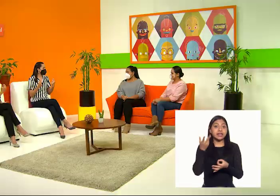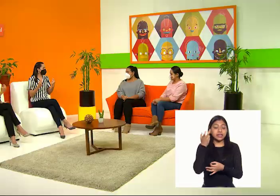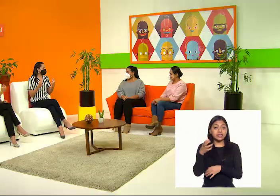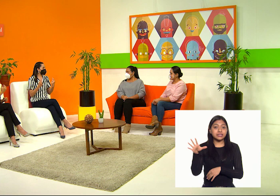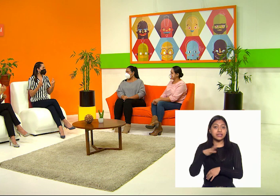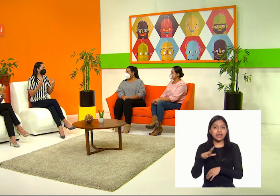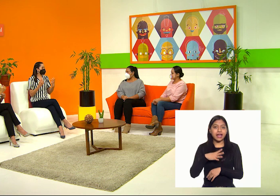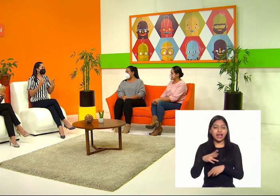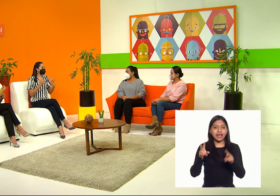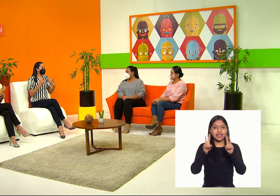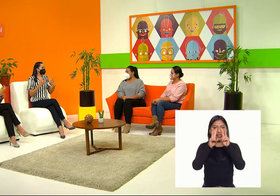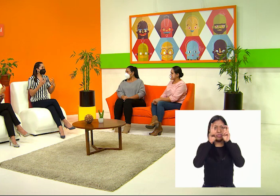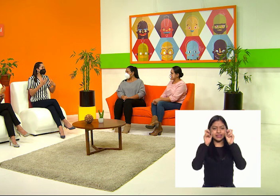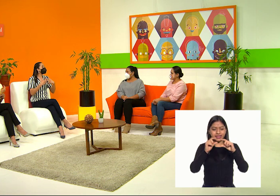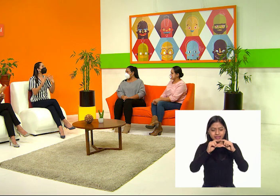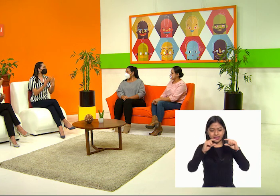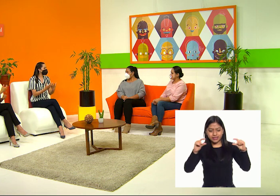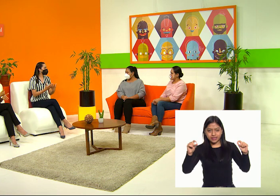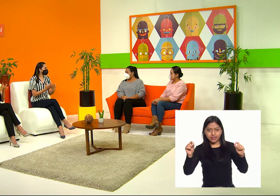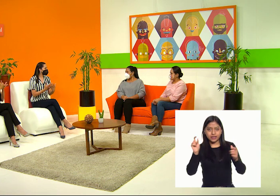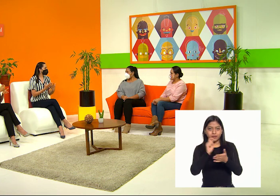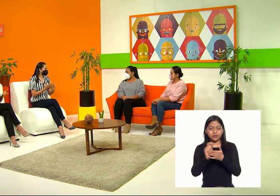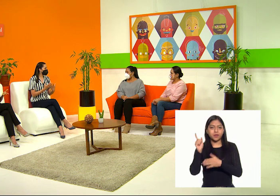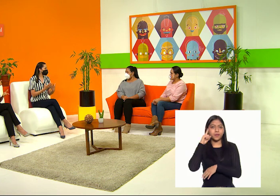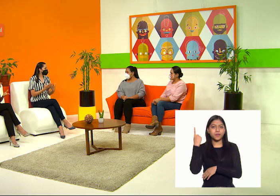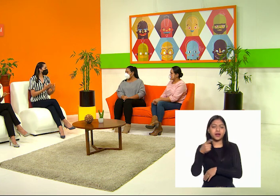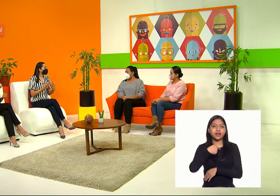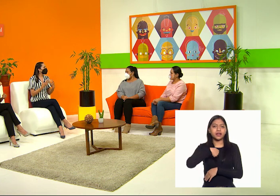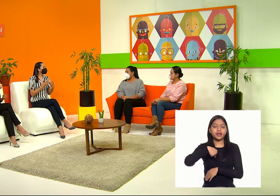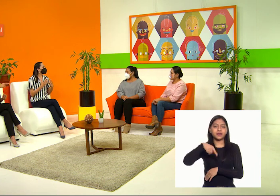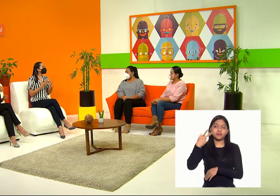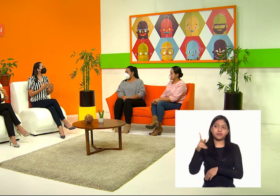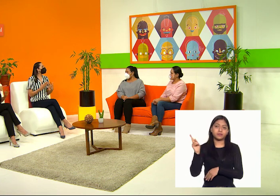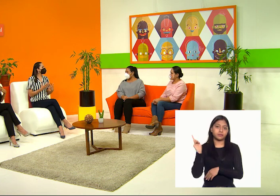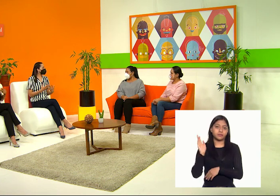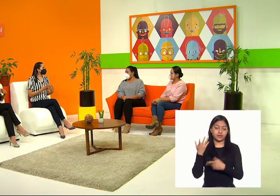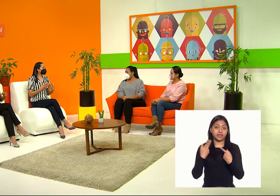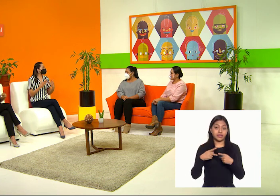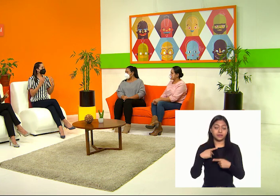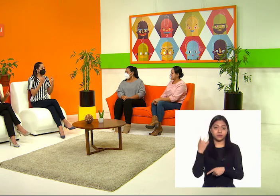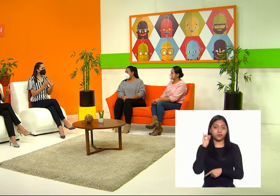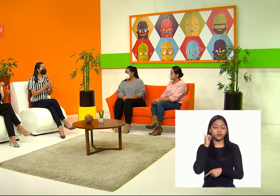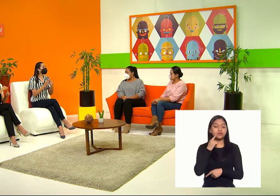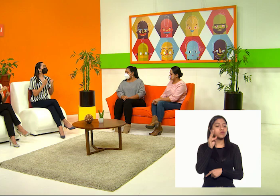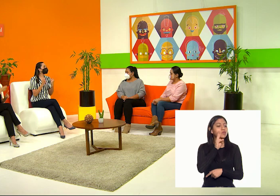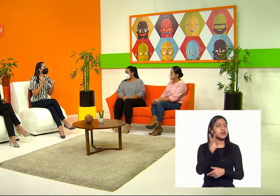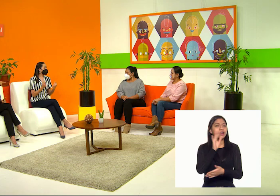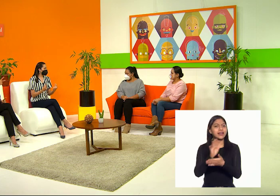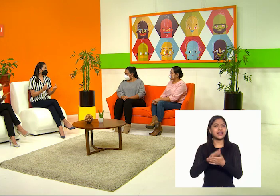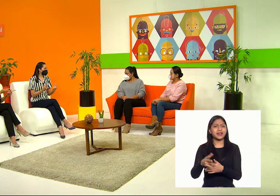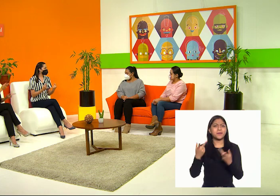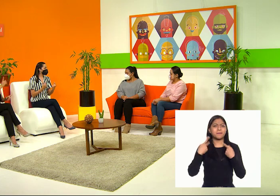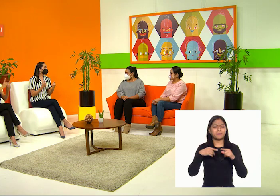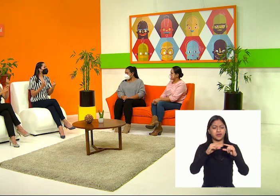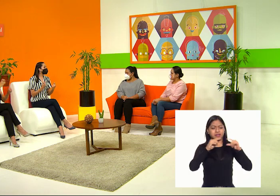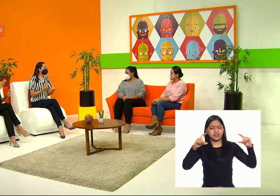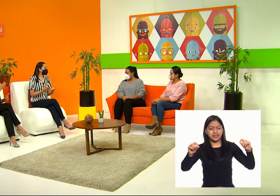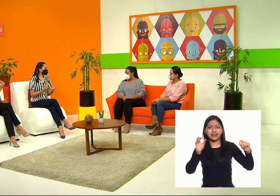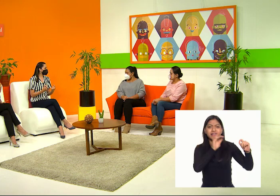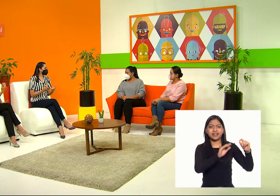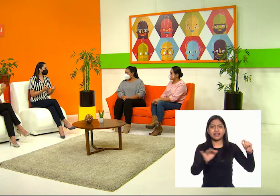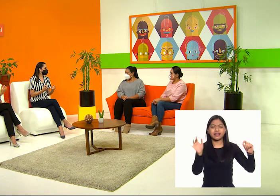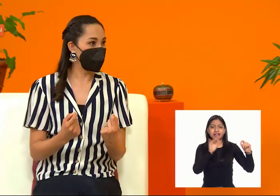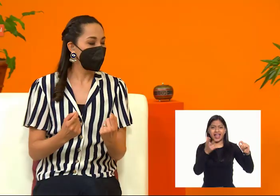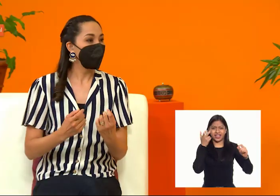un subtitulaje para poder llegar a las personas sordas. Pero mi pregunta es, ¿este subtitulaje es igual